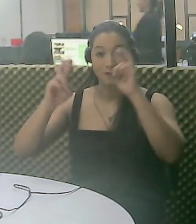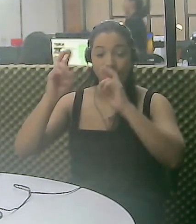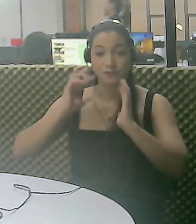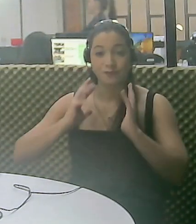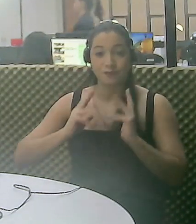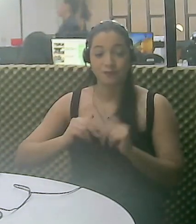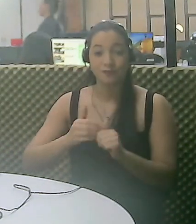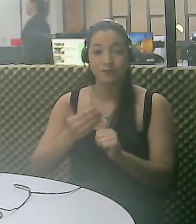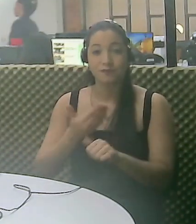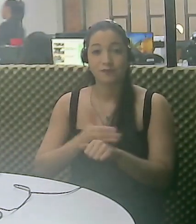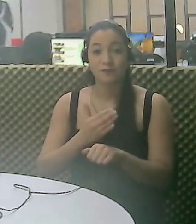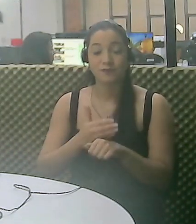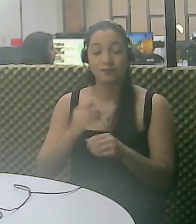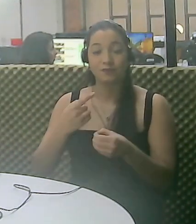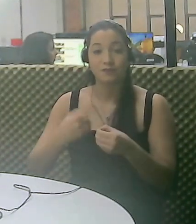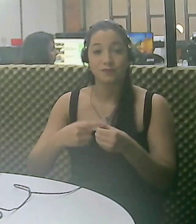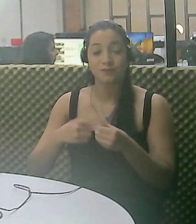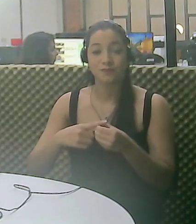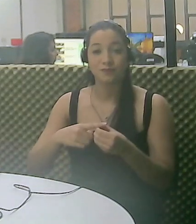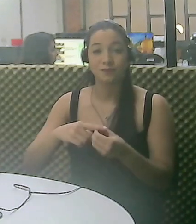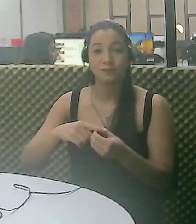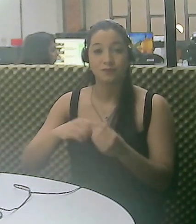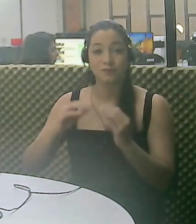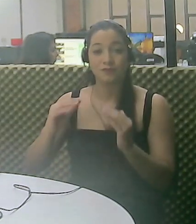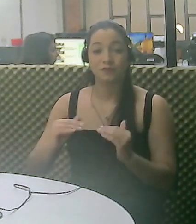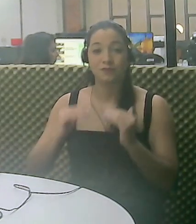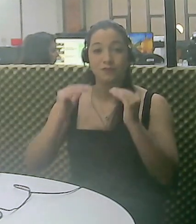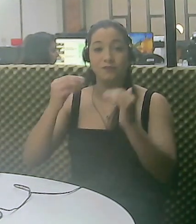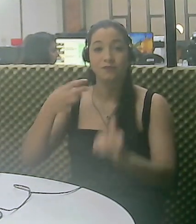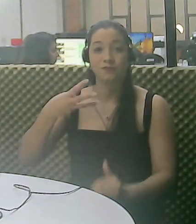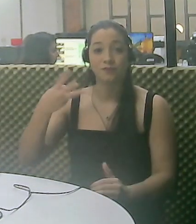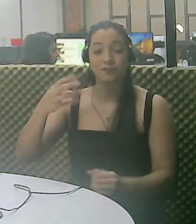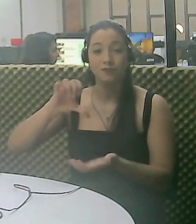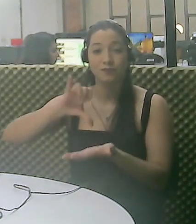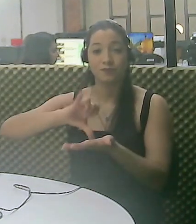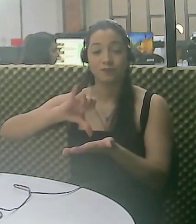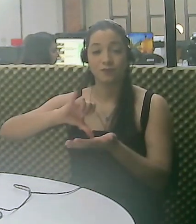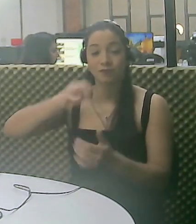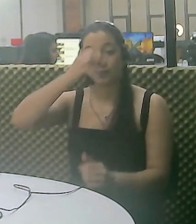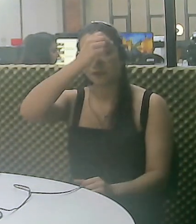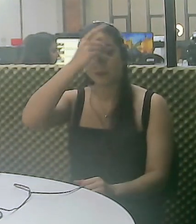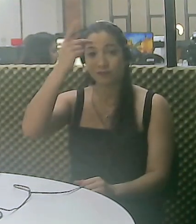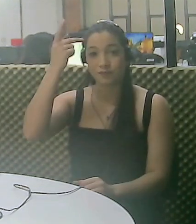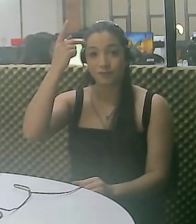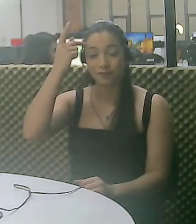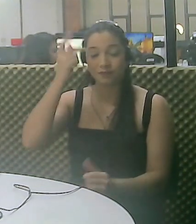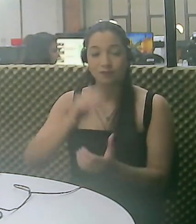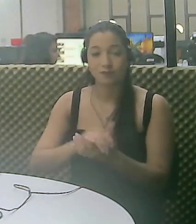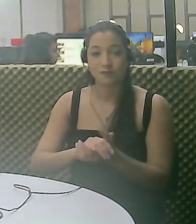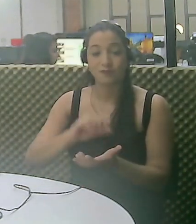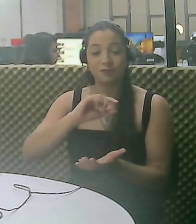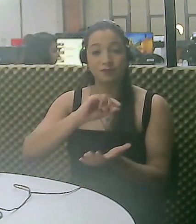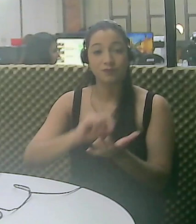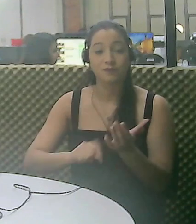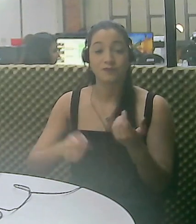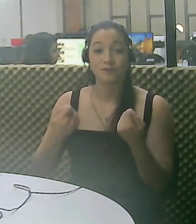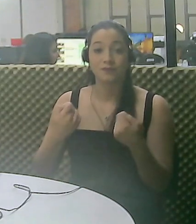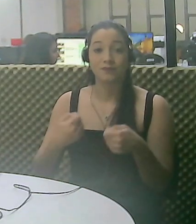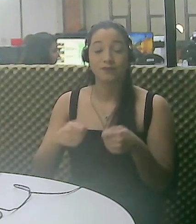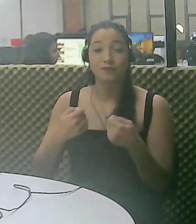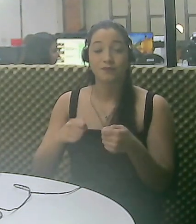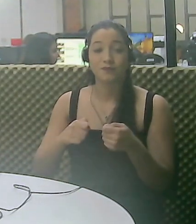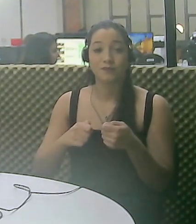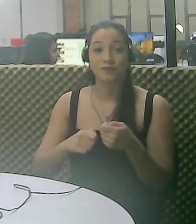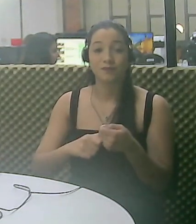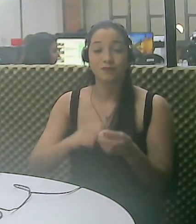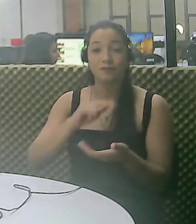Limpeza e Atividades Urbanas, localizada no terceiro piso do Centro Administrativo Municipal. Para inscrição é necessário o preenchimento